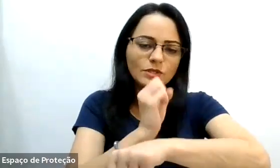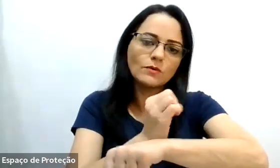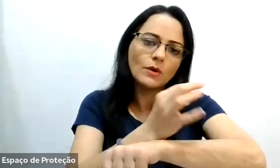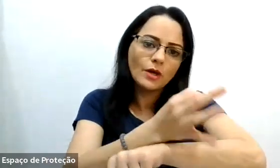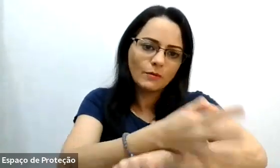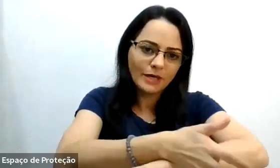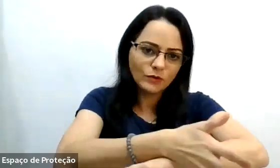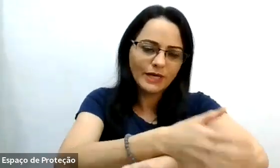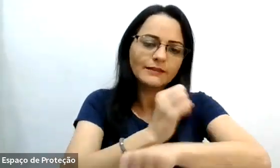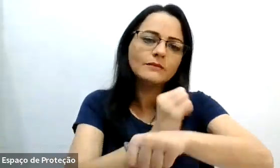5. Madrugada,